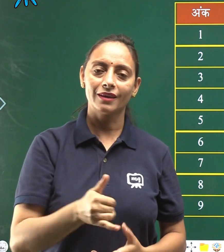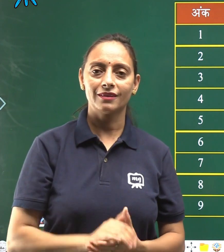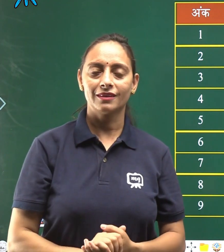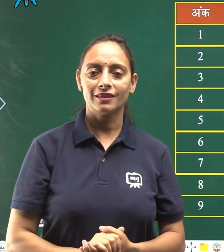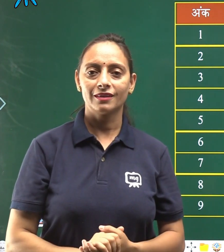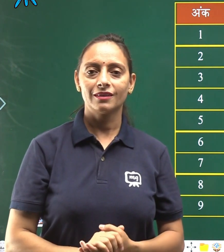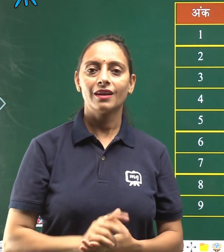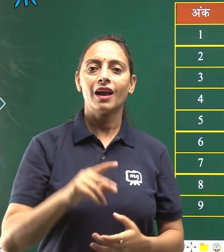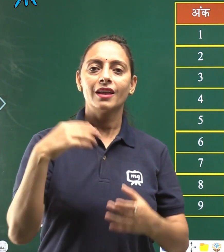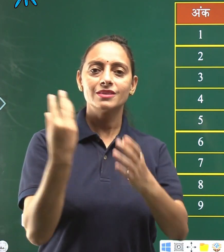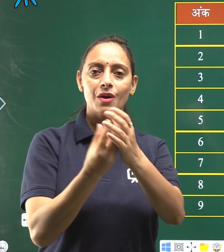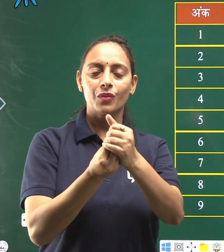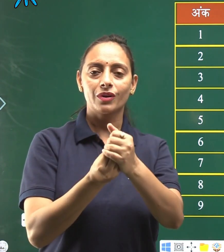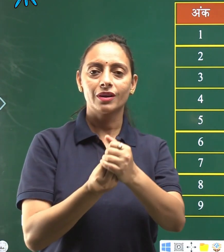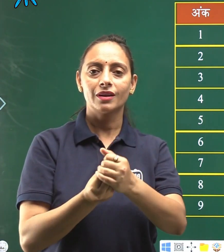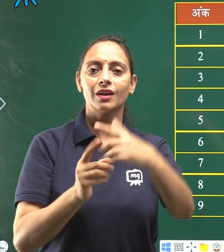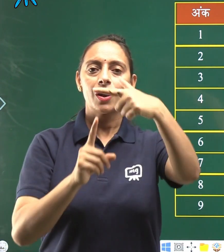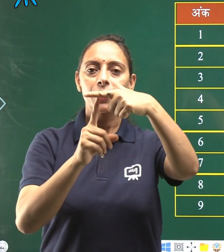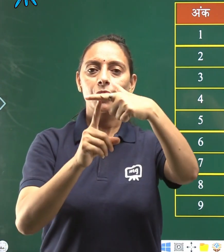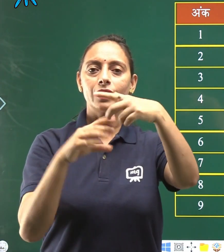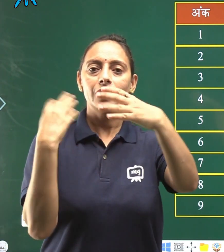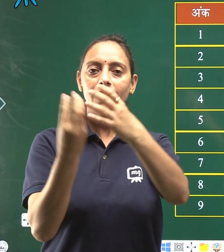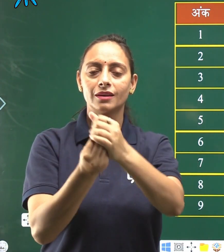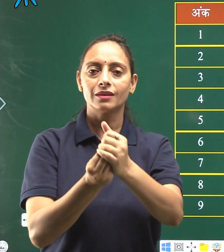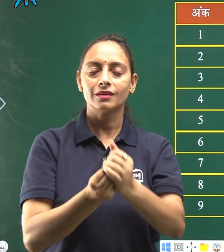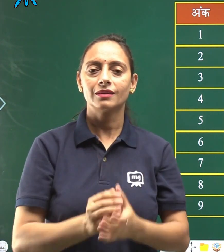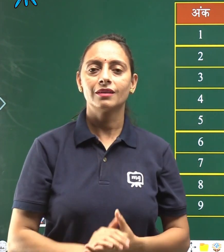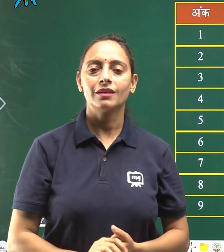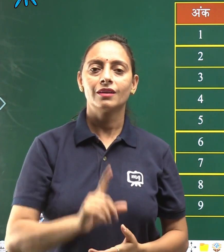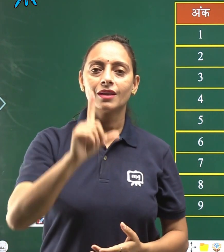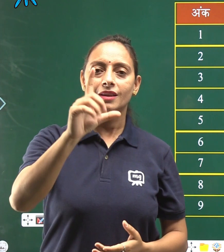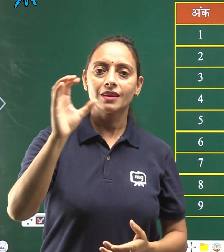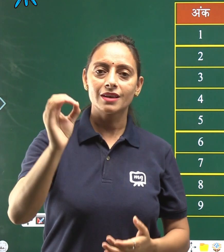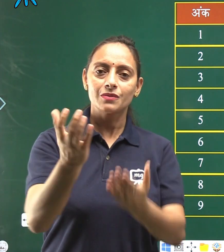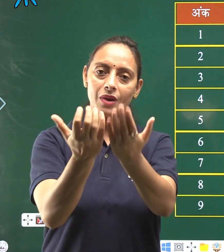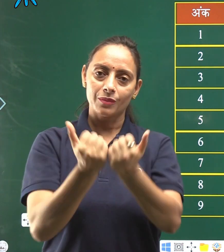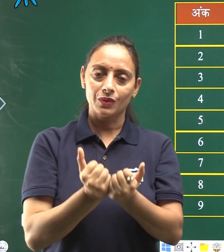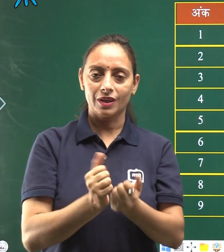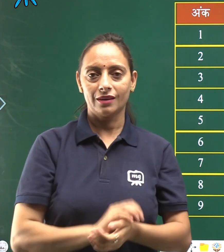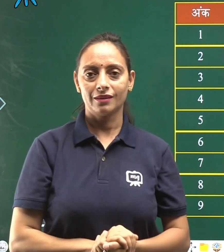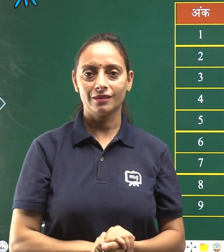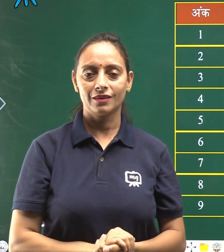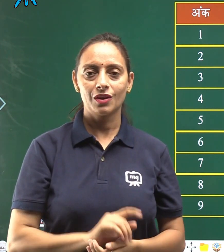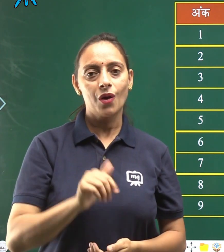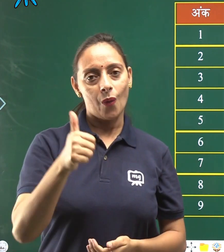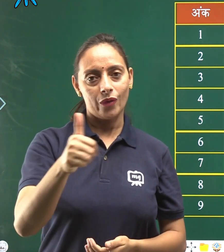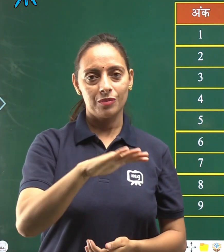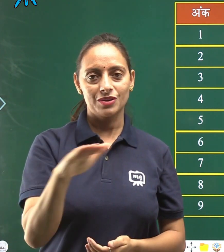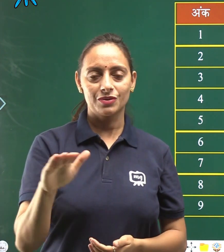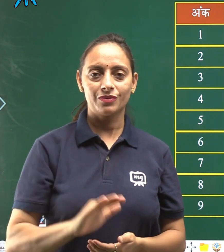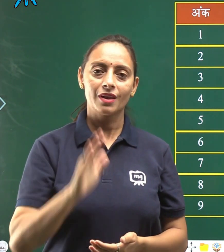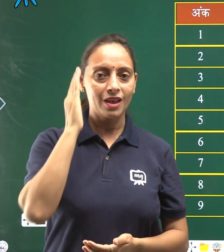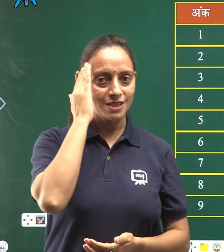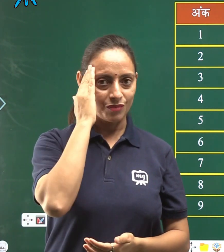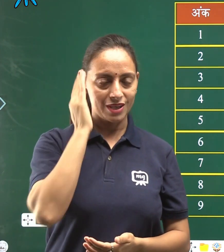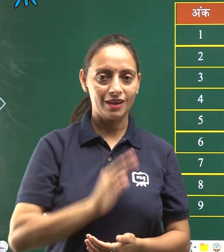और इन सबको योग करते हैं तो हमें 10 प्राप्त होते हैं। ठीक है बच्चों,